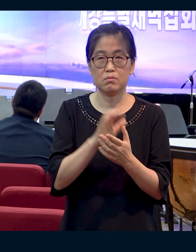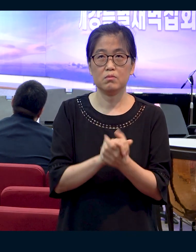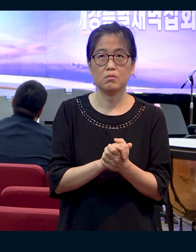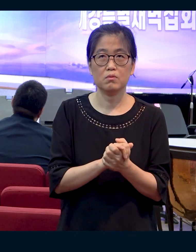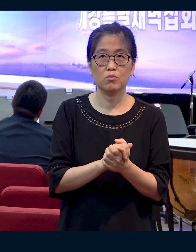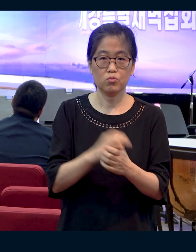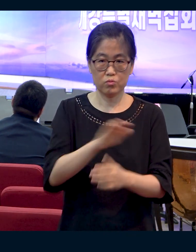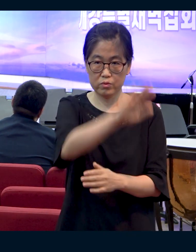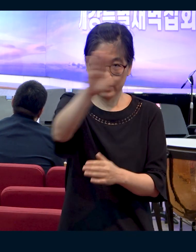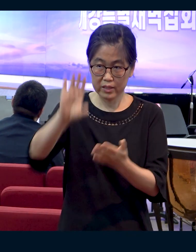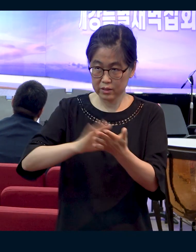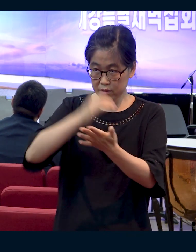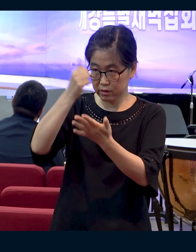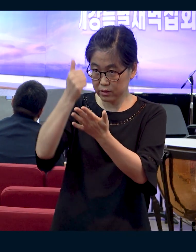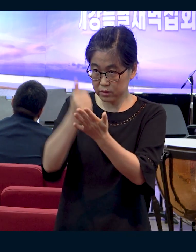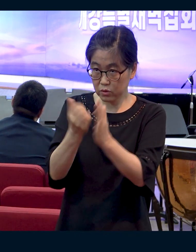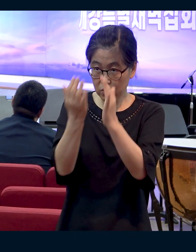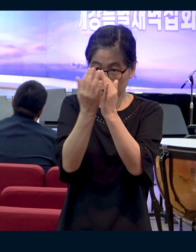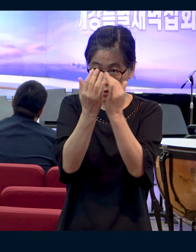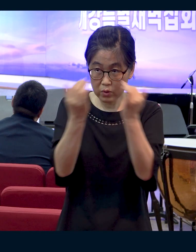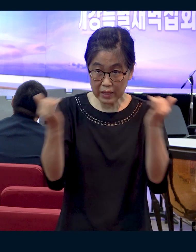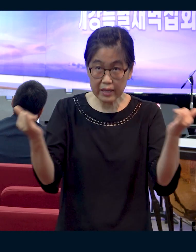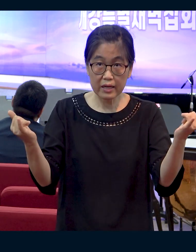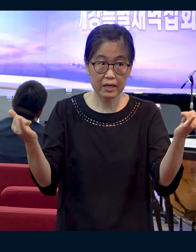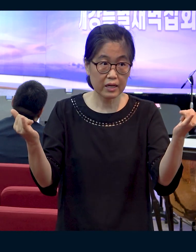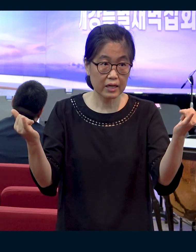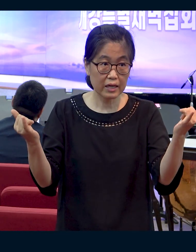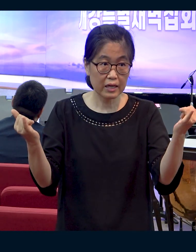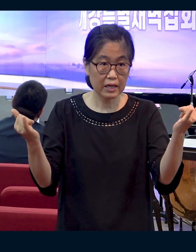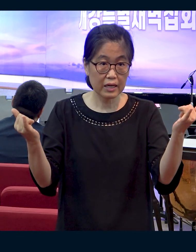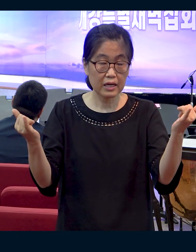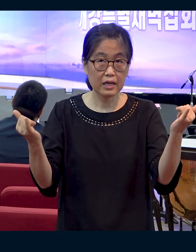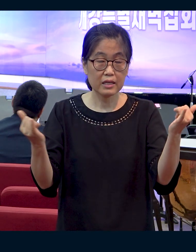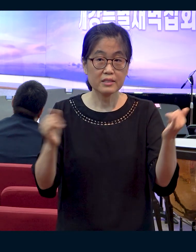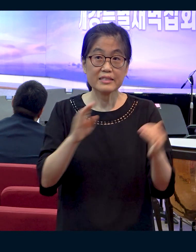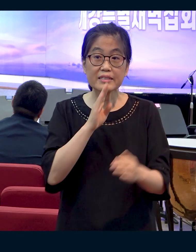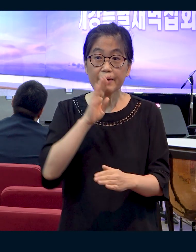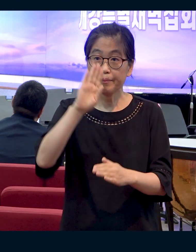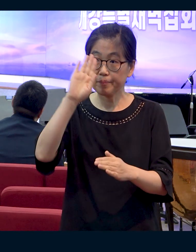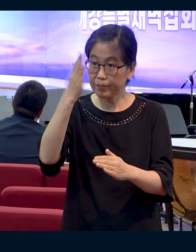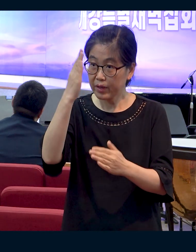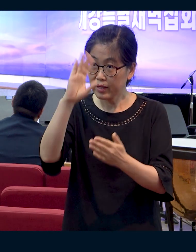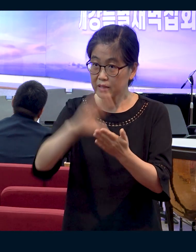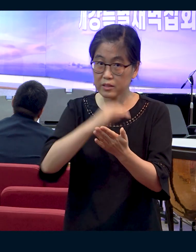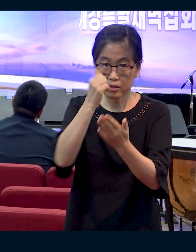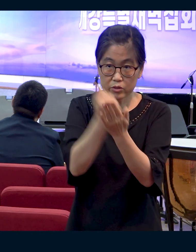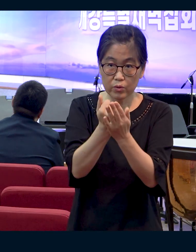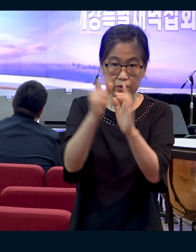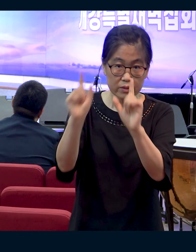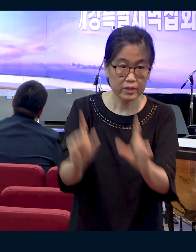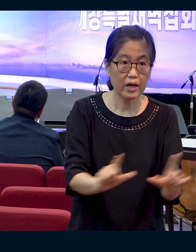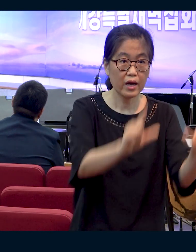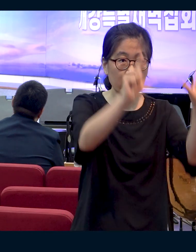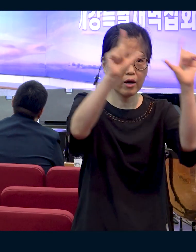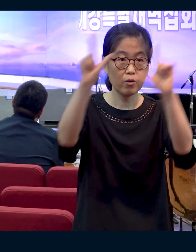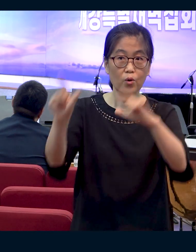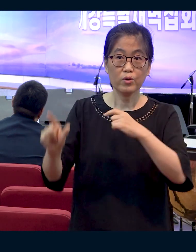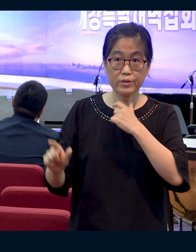우리가 그리스도인이라고 한다면, 정말 공동체를 이루는 참된 그리스도인으로 살아가기 원한다고